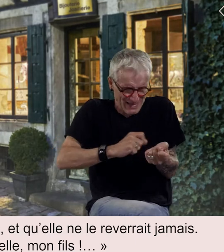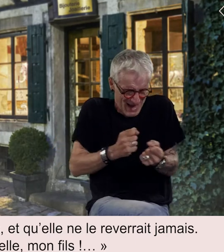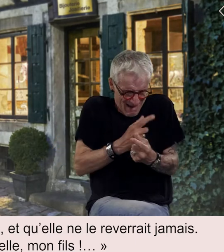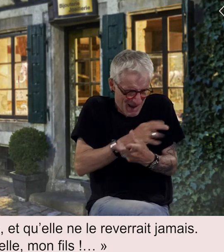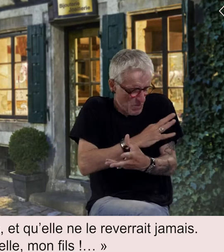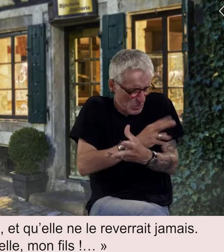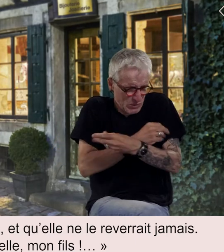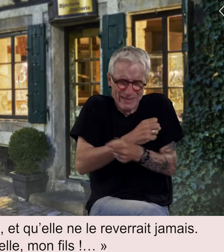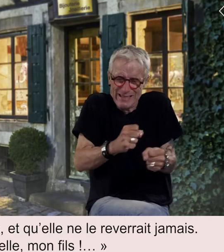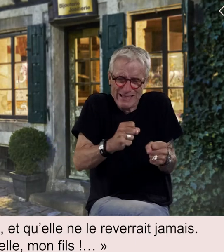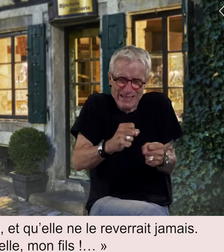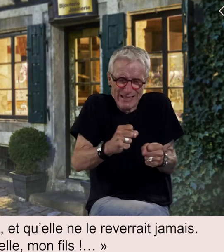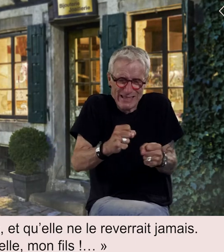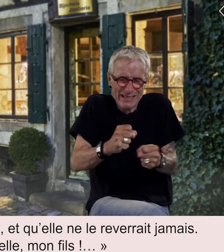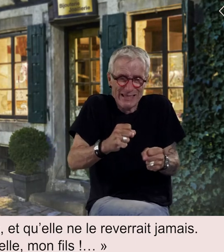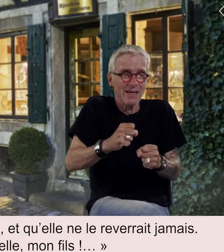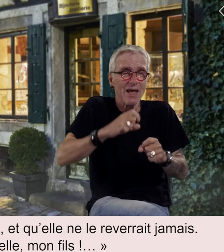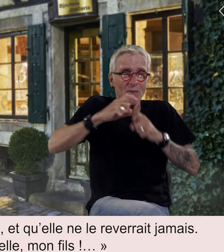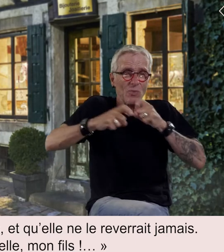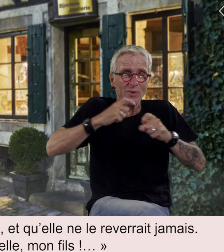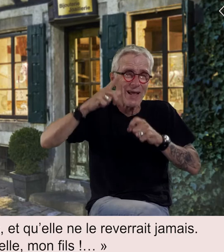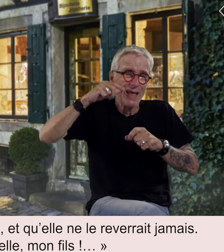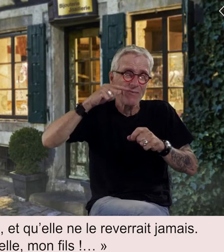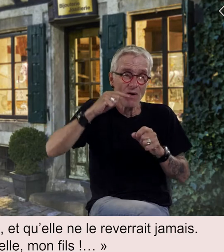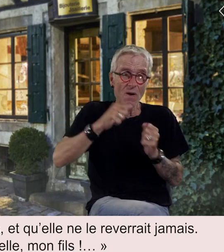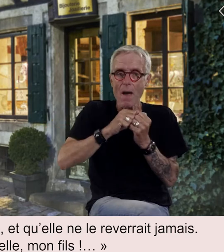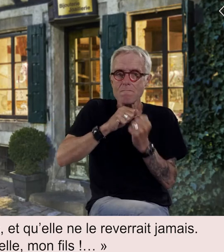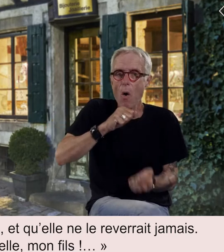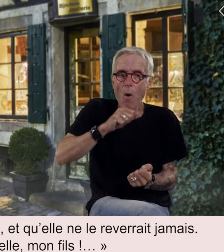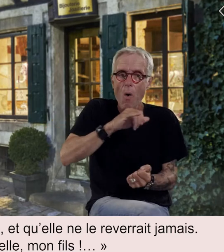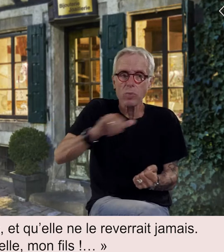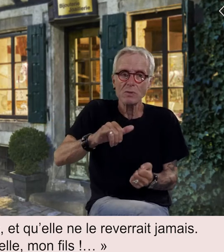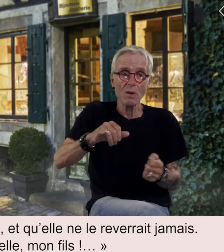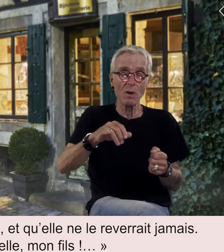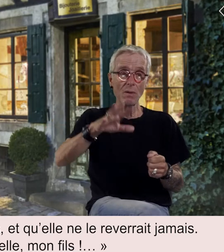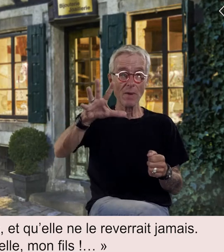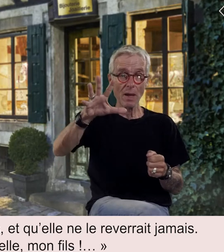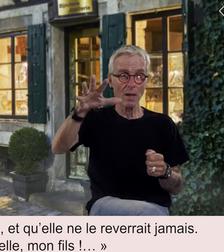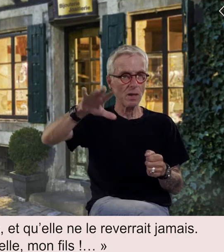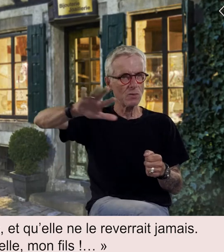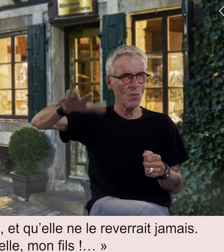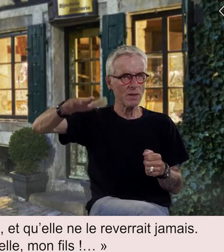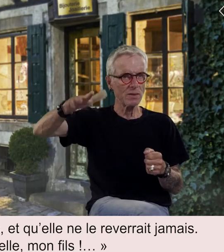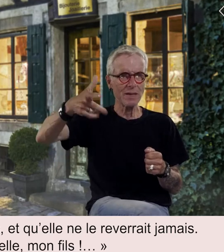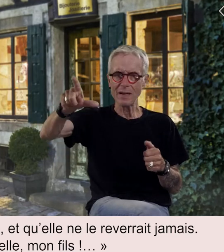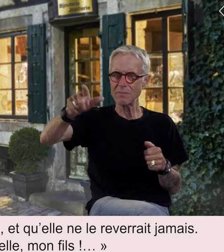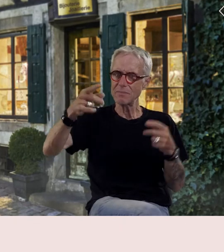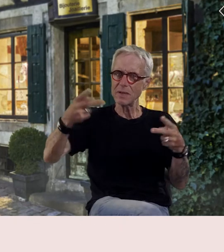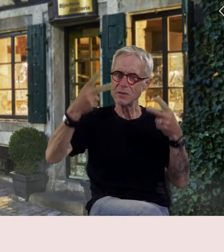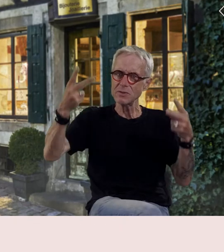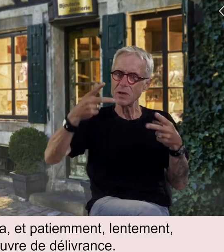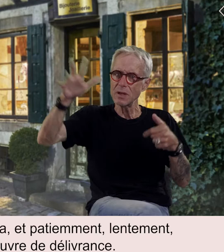ses muscles, elle serait dit en un effort brutal. Elle fut stupéfaite. Sa main droite conservait une certaine liberté.